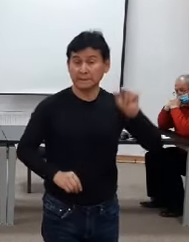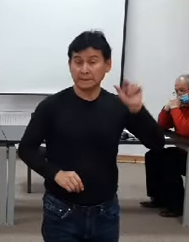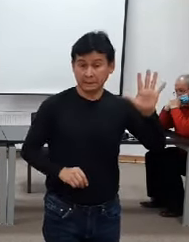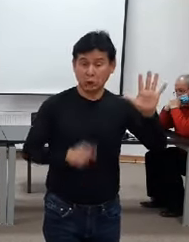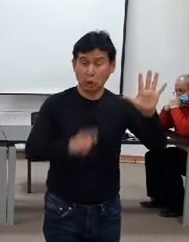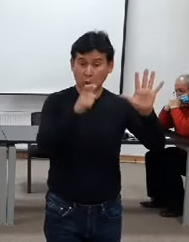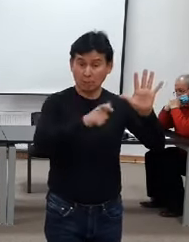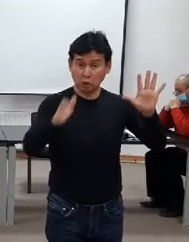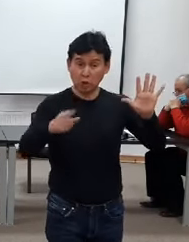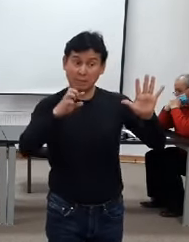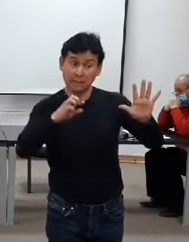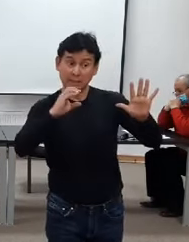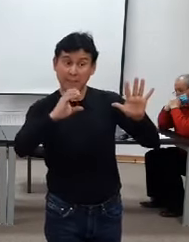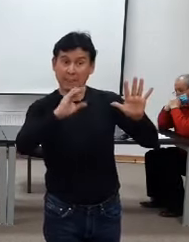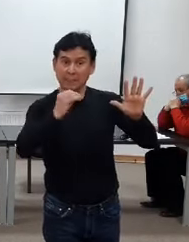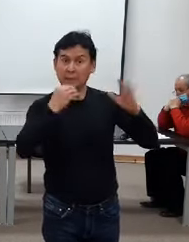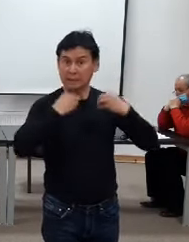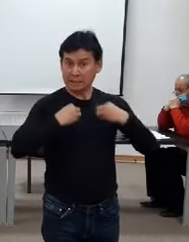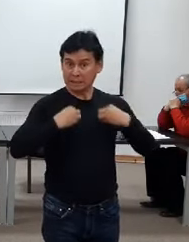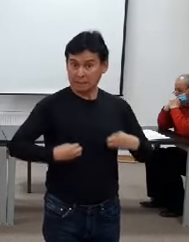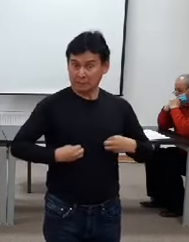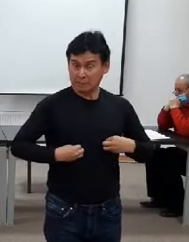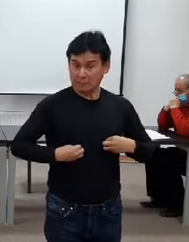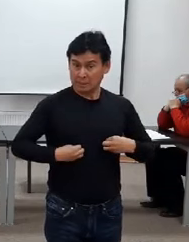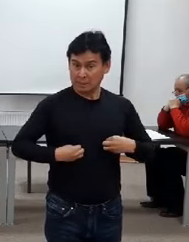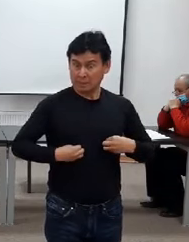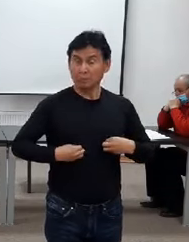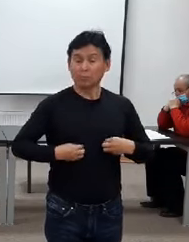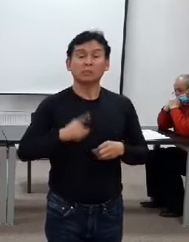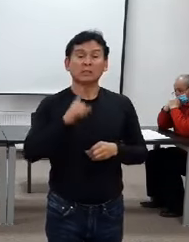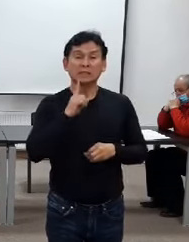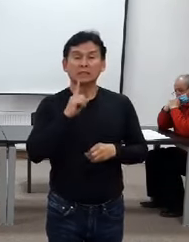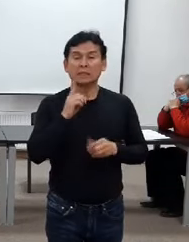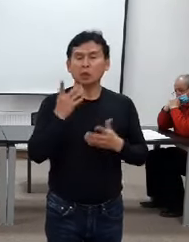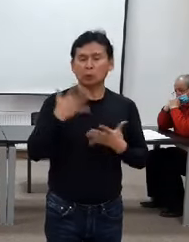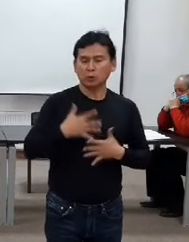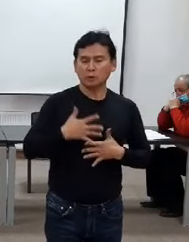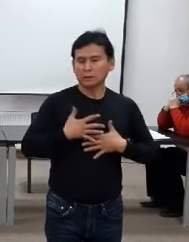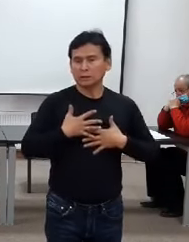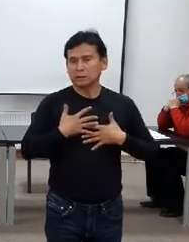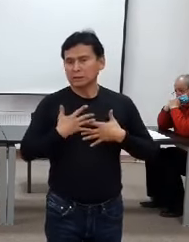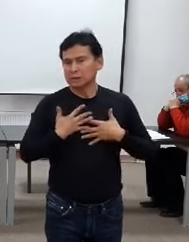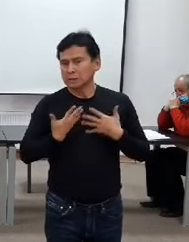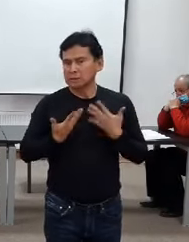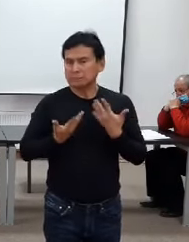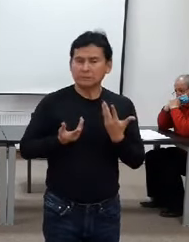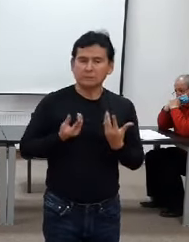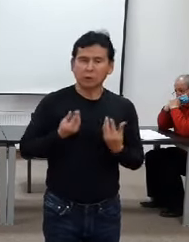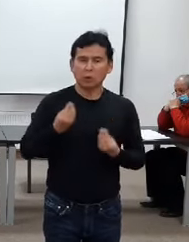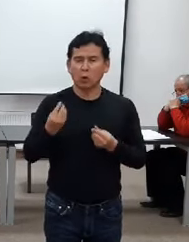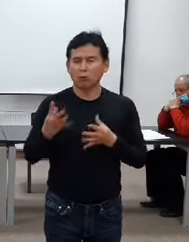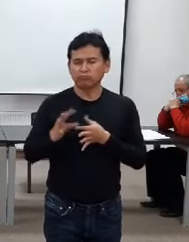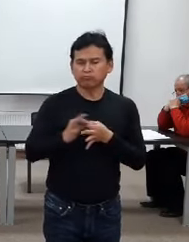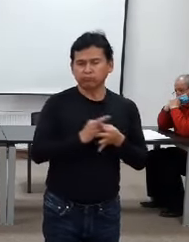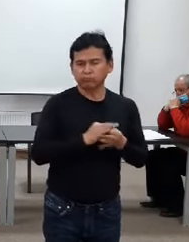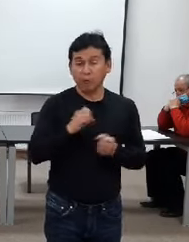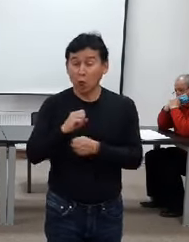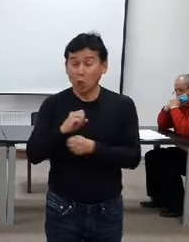le tomó también PCR durante el transcurso de la tarde por tener algún tipo de signo o síntoma asociado